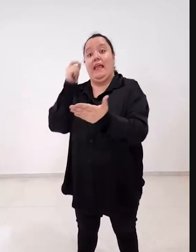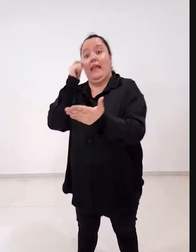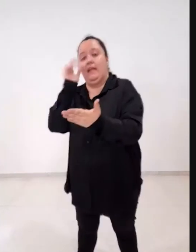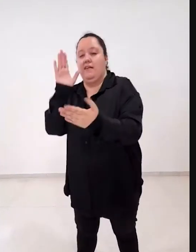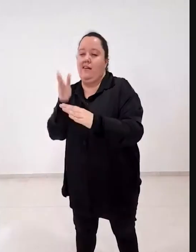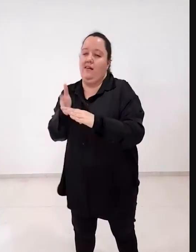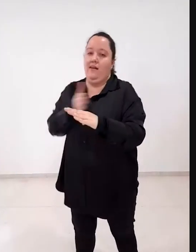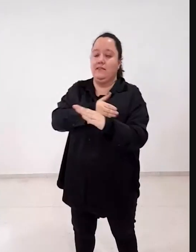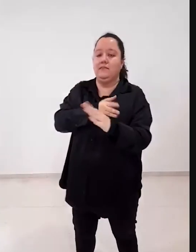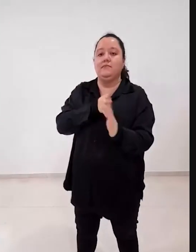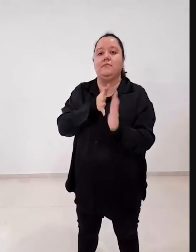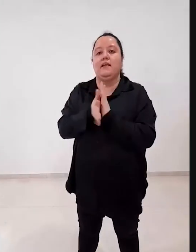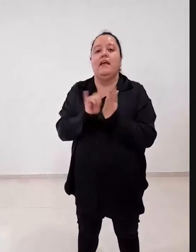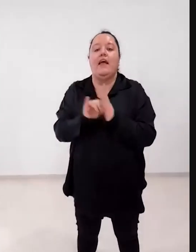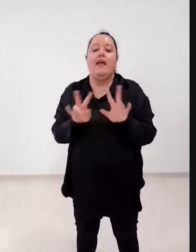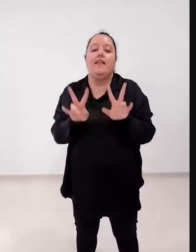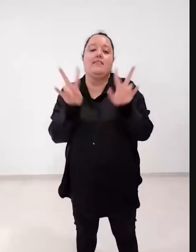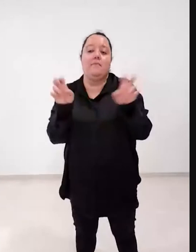e